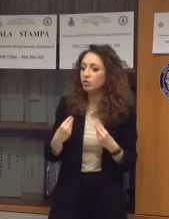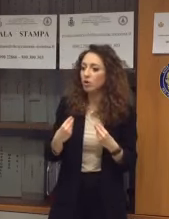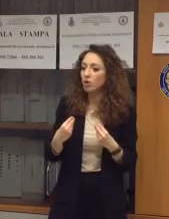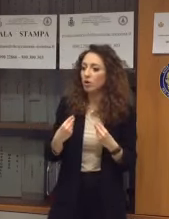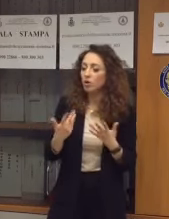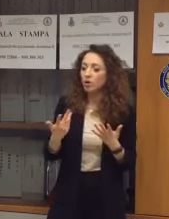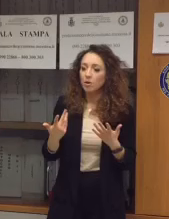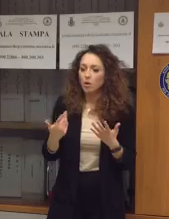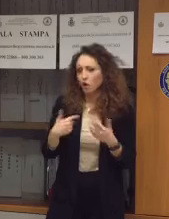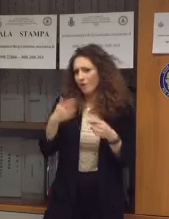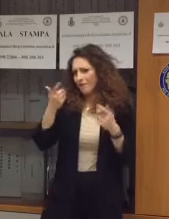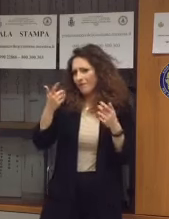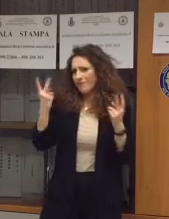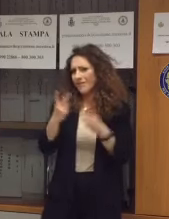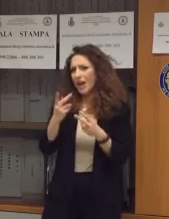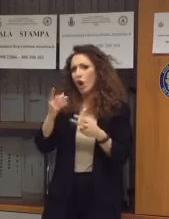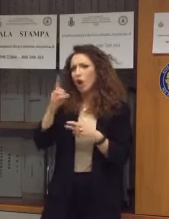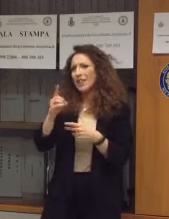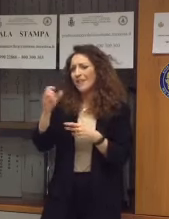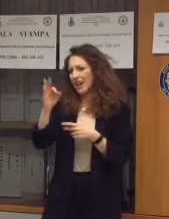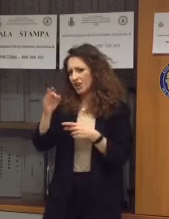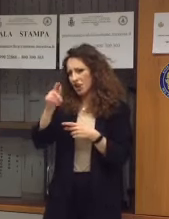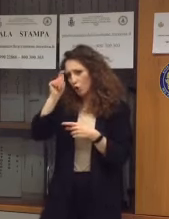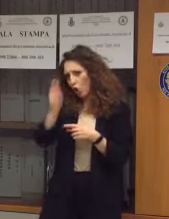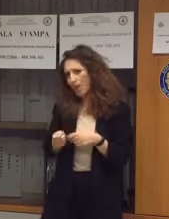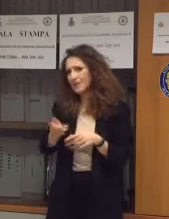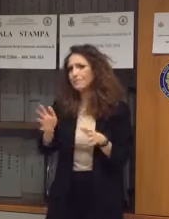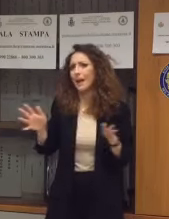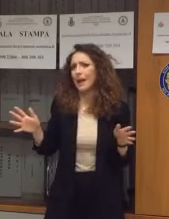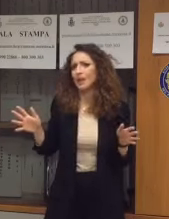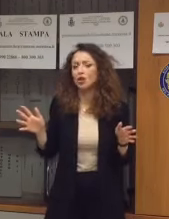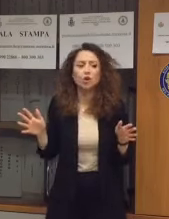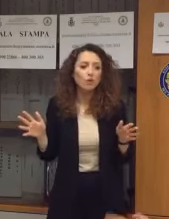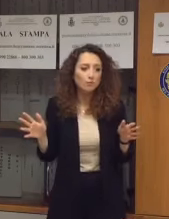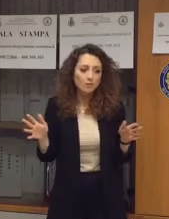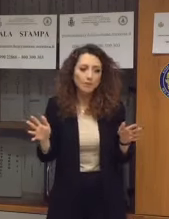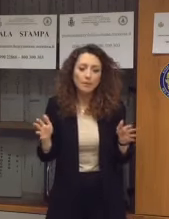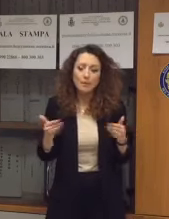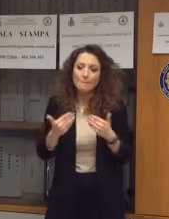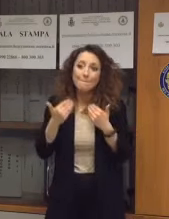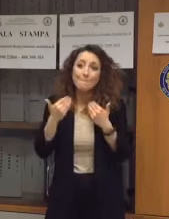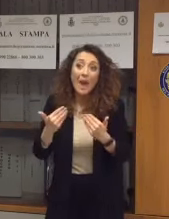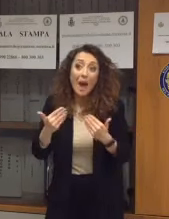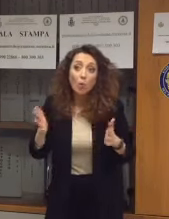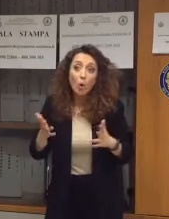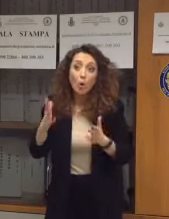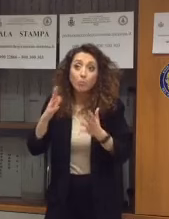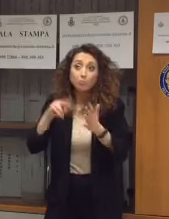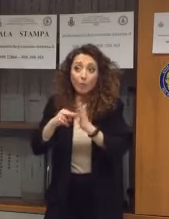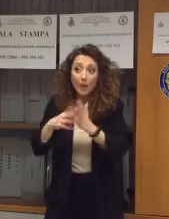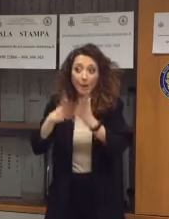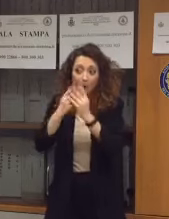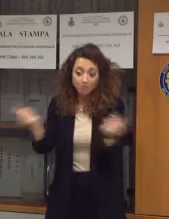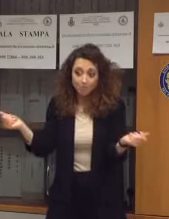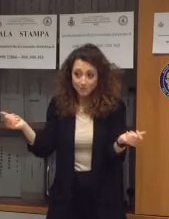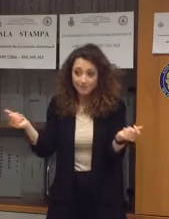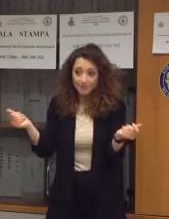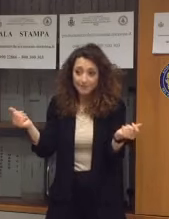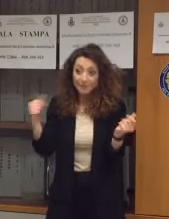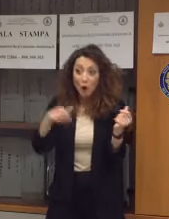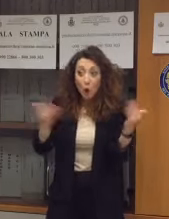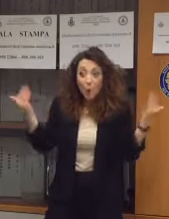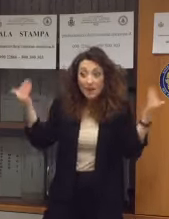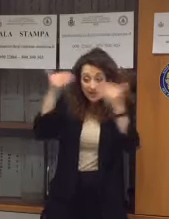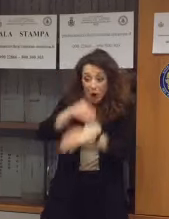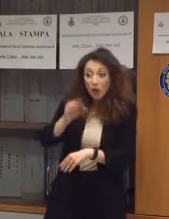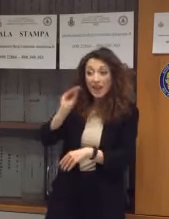io lo rispetto a De Francesco, no, lo sa, quindi io mi auguro che abbia risolto il problema, e che quindi dove io ho chiesto stanotte